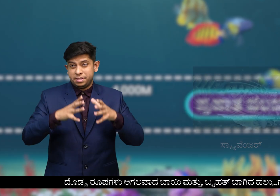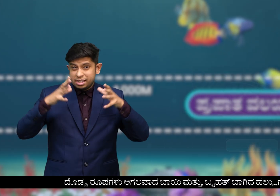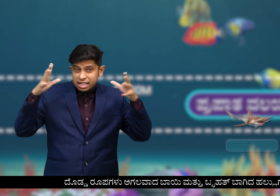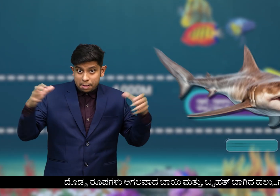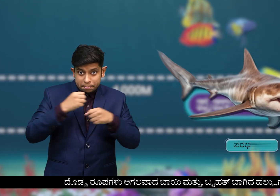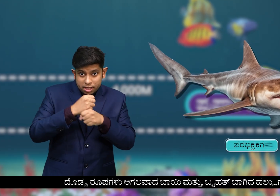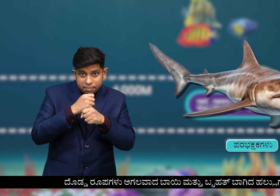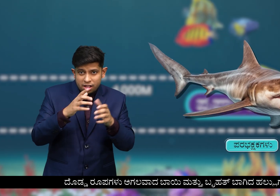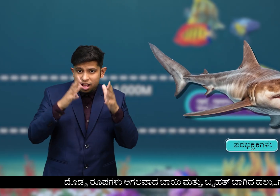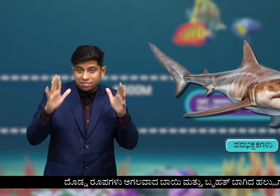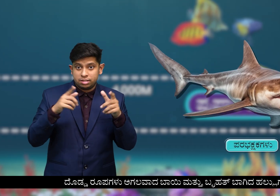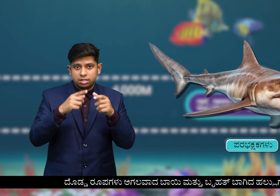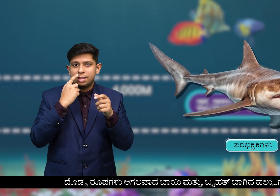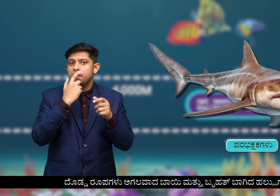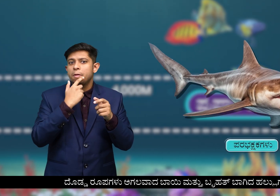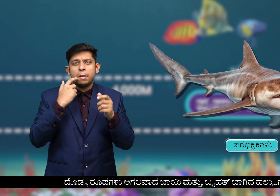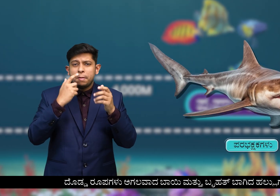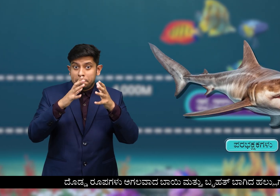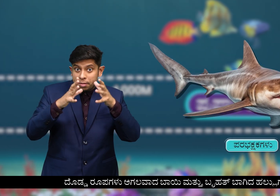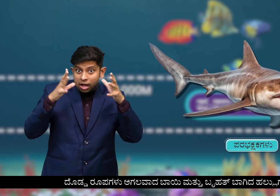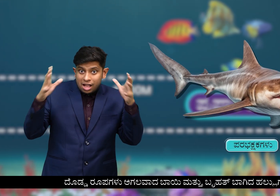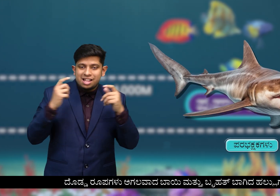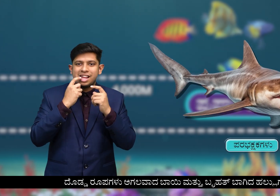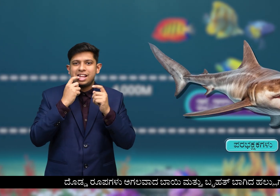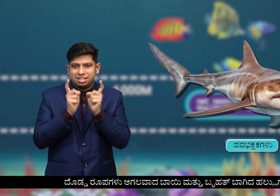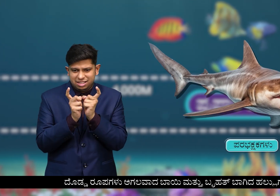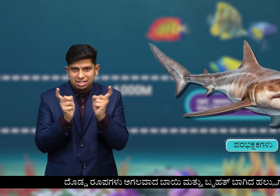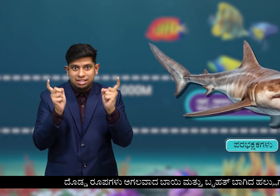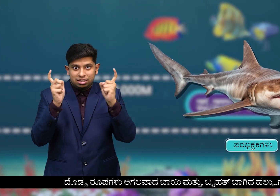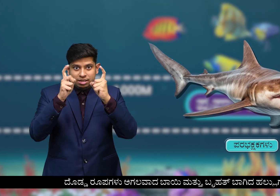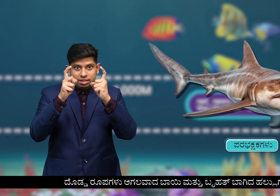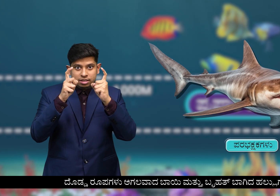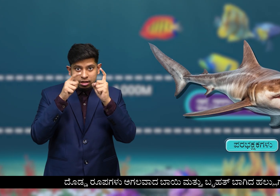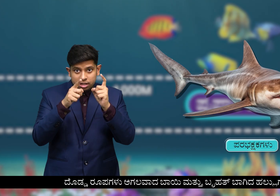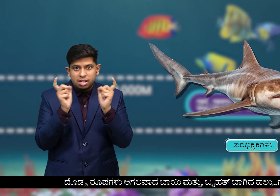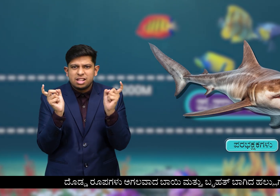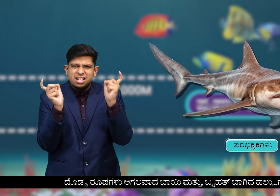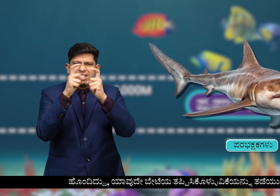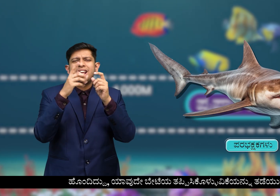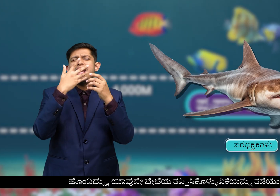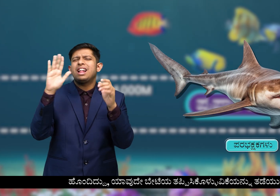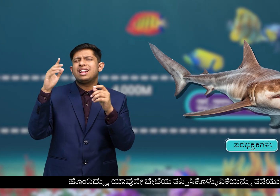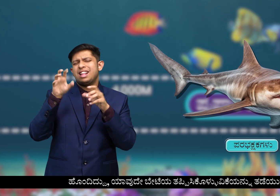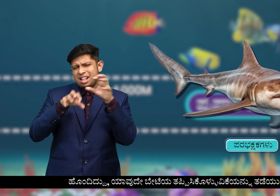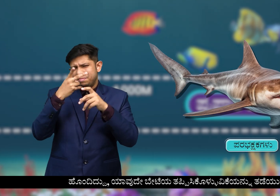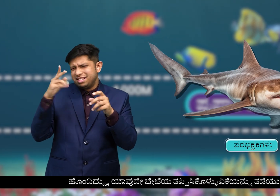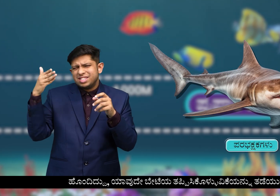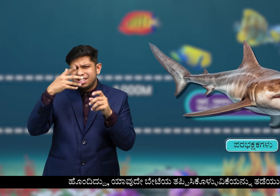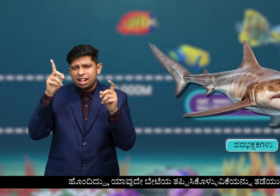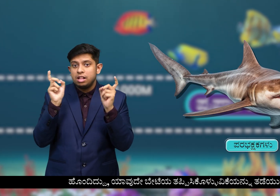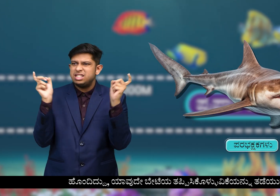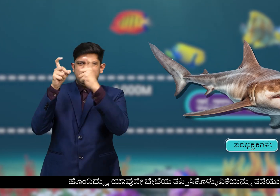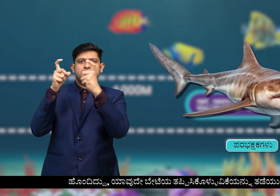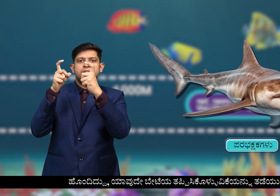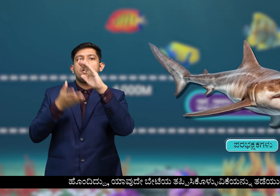ದೊಡ್ಡ ರೂಪಗಳು, ಅಗಲವಾದ ಬಾಯಿ ಮತ್ತು ಬೃಹತ್ ಬಾಗಿದ ಹಲ್ಲುಗಳನ್ನು ಹೊಂದಿದ್ದು ಯಾವುದೇ ಬಟ್ಟೆಯ